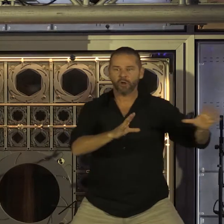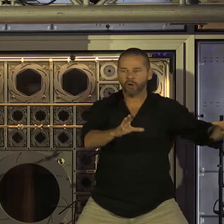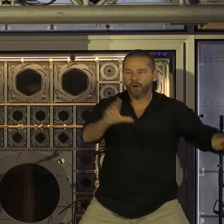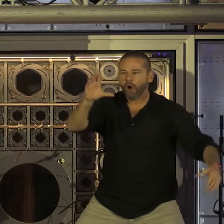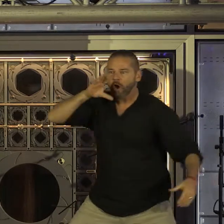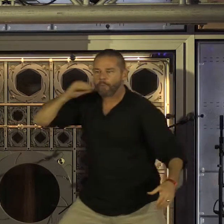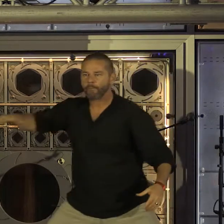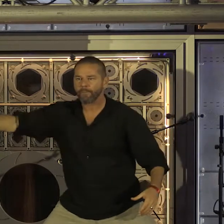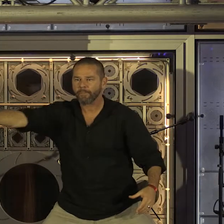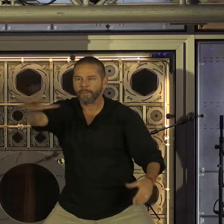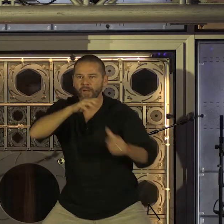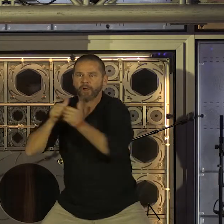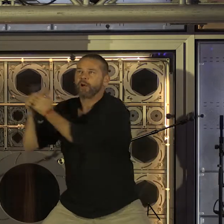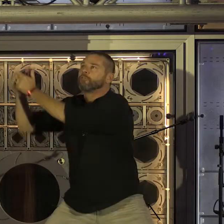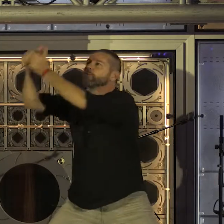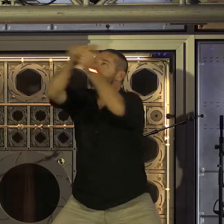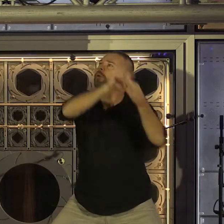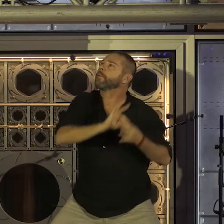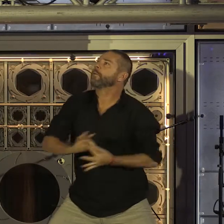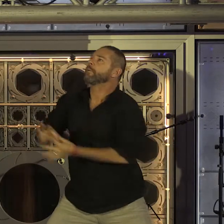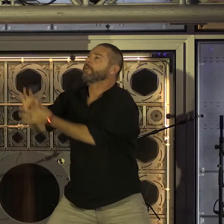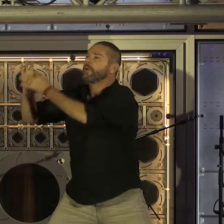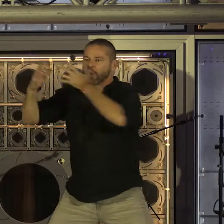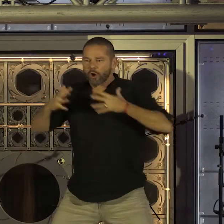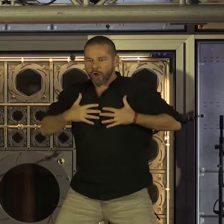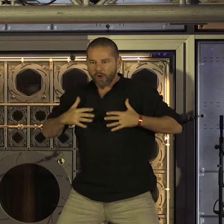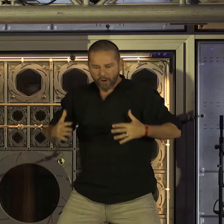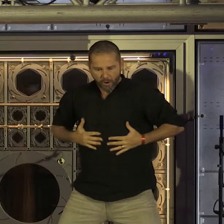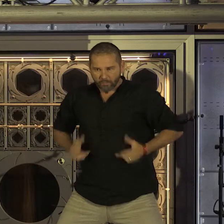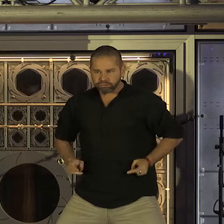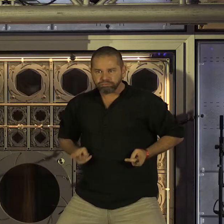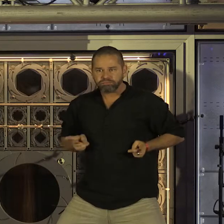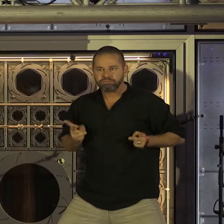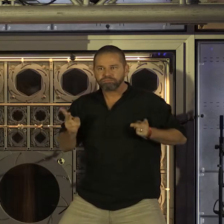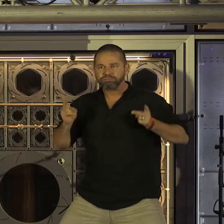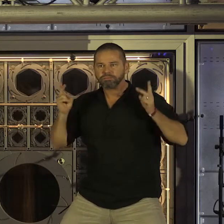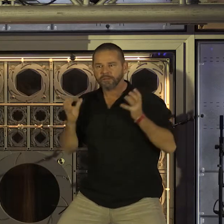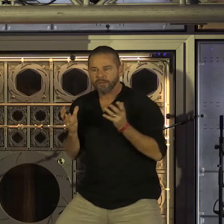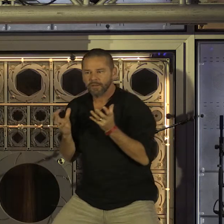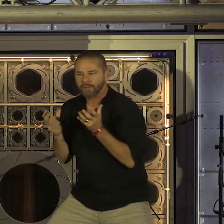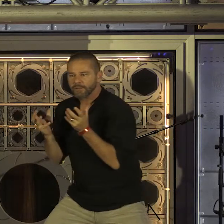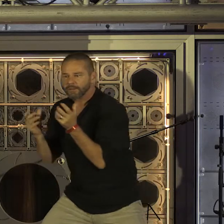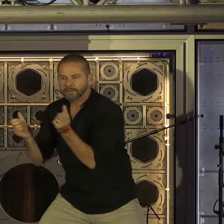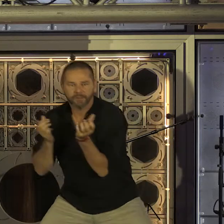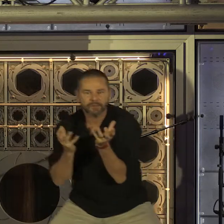Et le cœur plein de vie, le désir, le désir, le